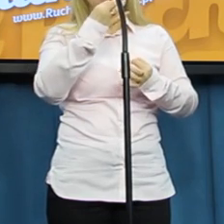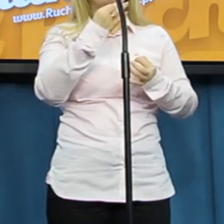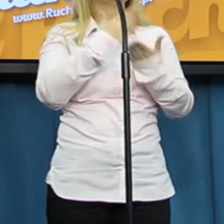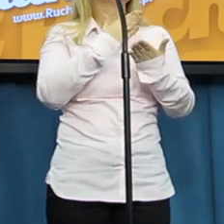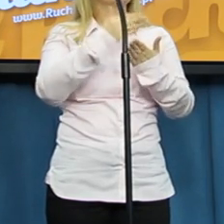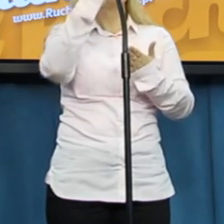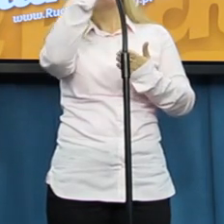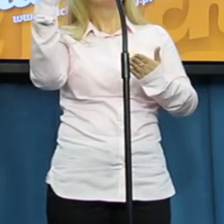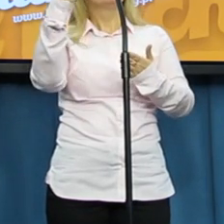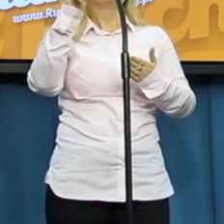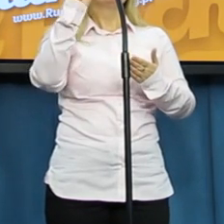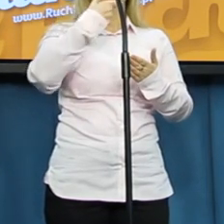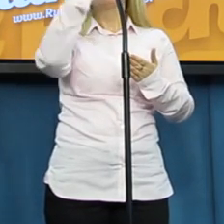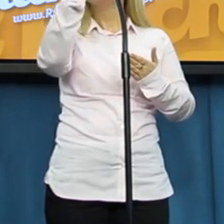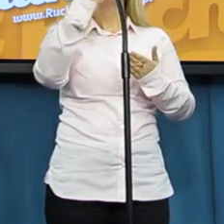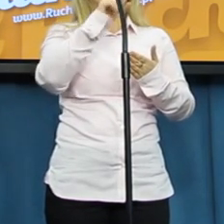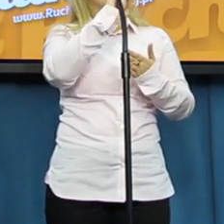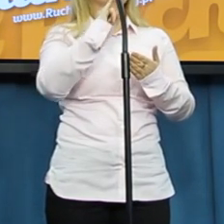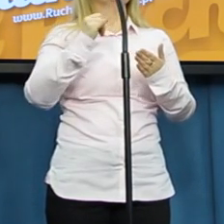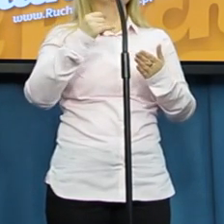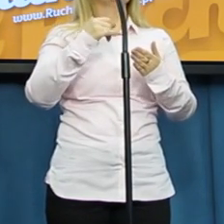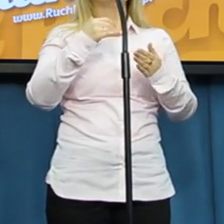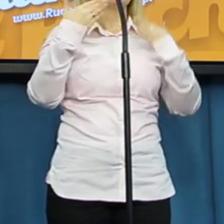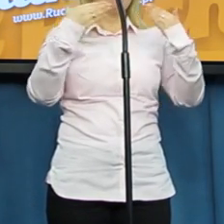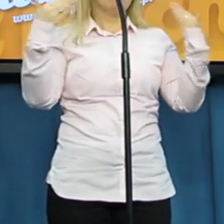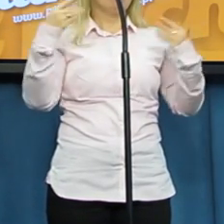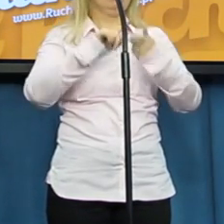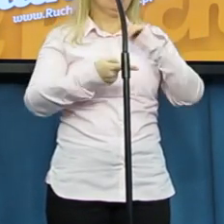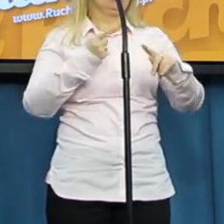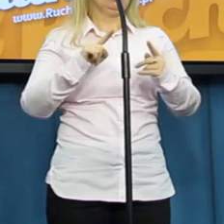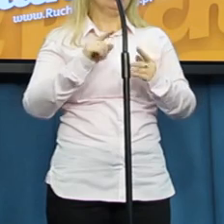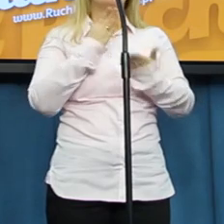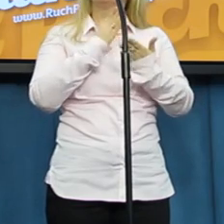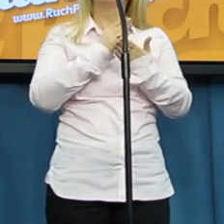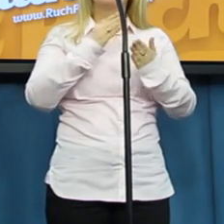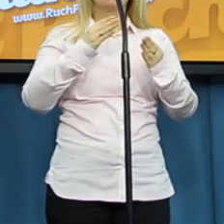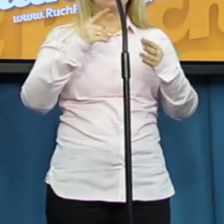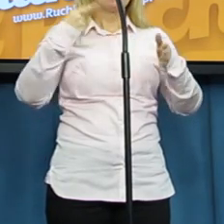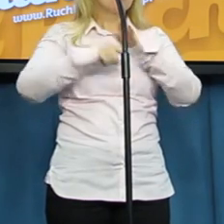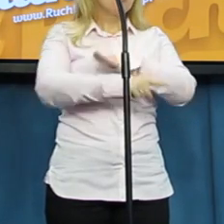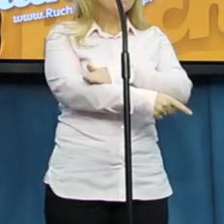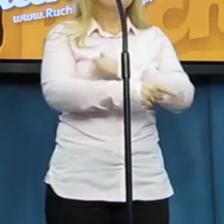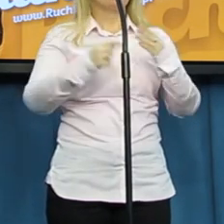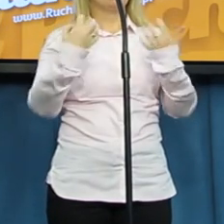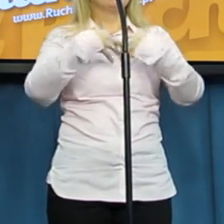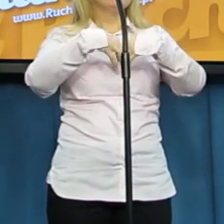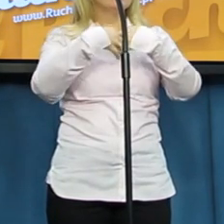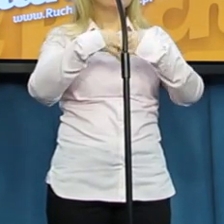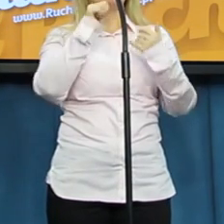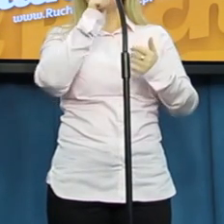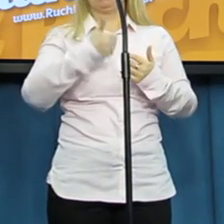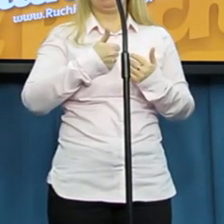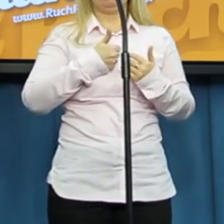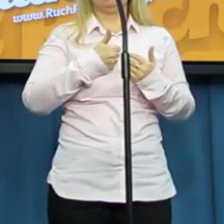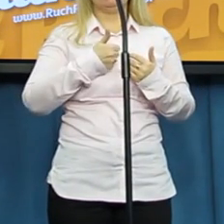teatrem politycznym. Odpowiedzią na ten kryzys może być tylko i wyłącznie głęboka integracja europejska. Europa potrzebuje